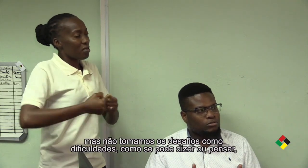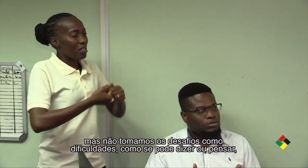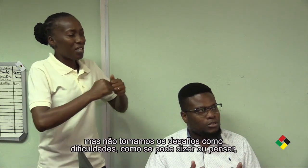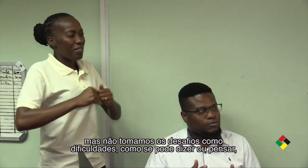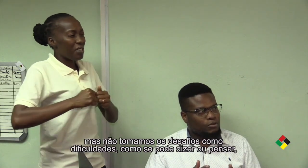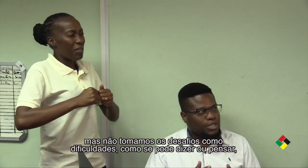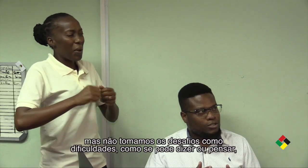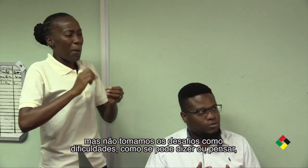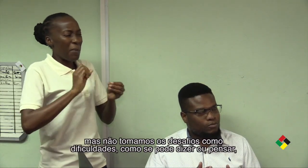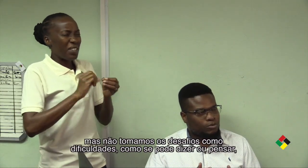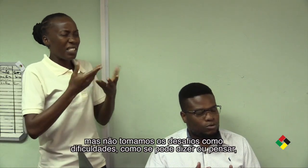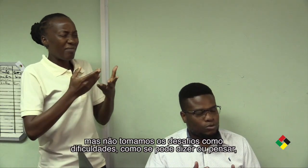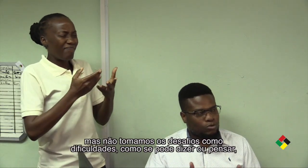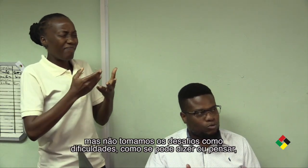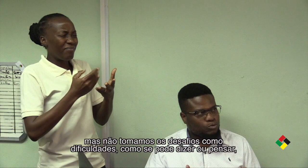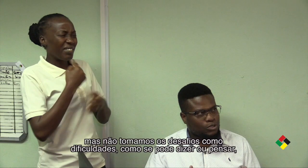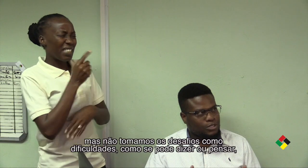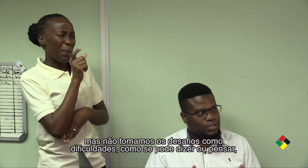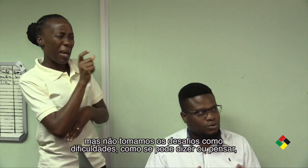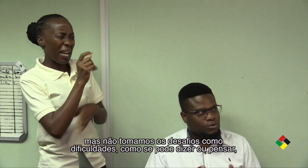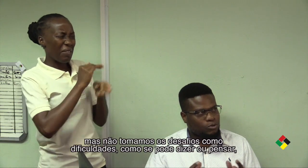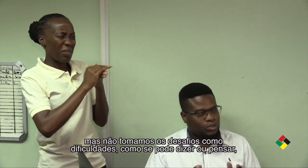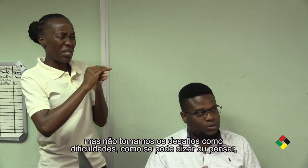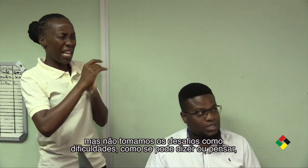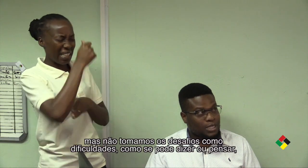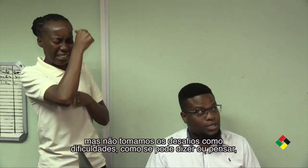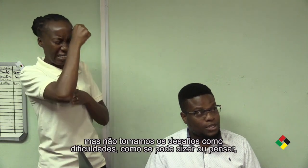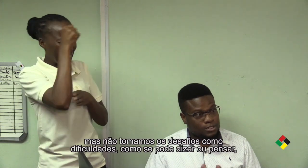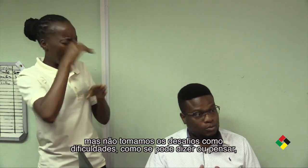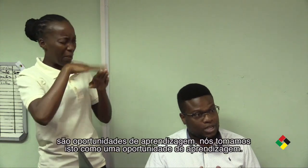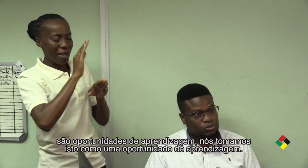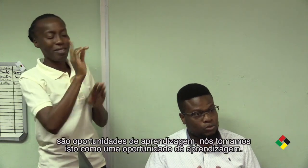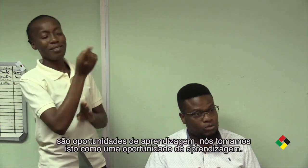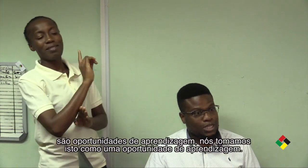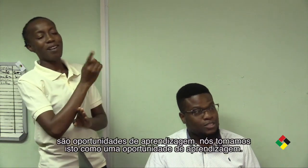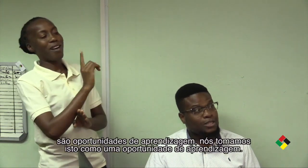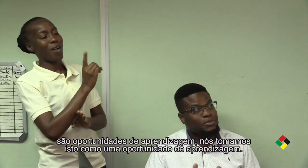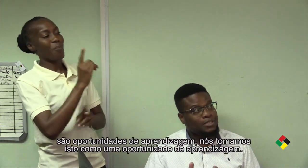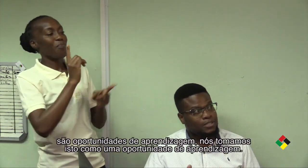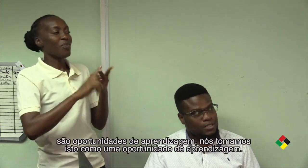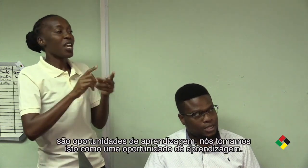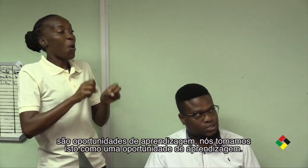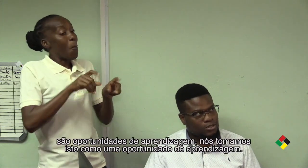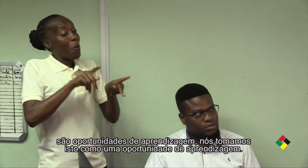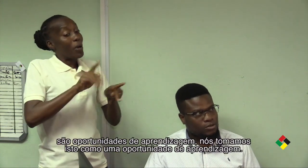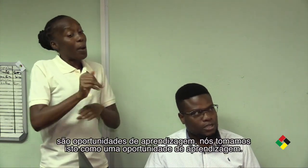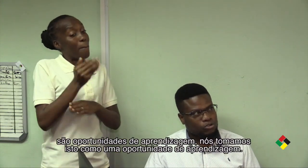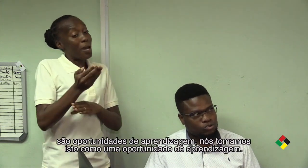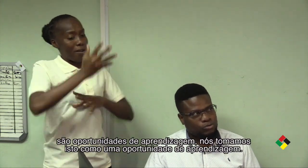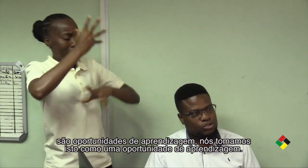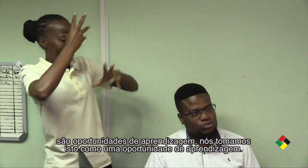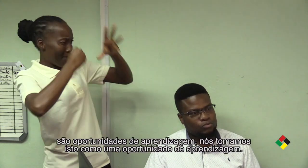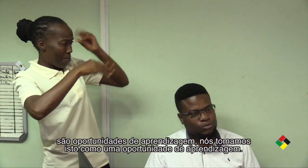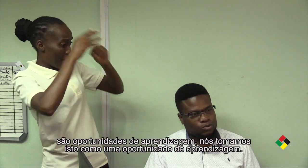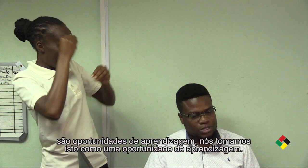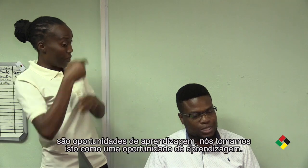que dificuldades, como se pode dizer, né? Ou se pode pensar. São mais oportunidades de aprendizagem, ok? Nós tomamos isto como uma oportunidade